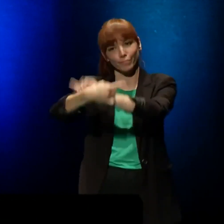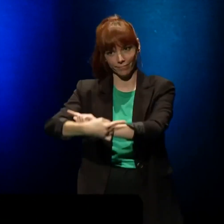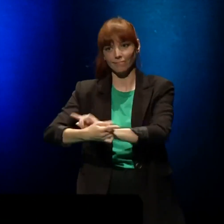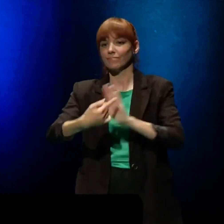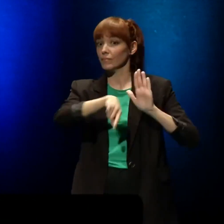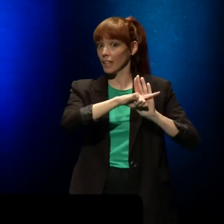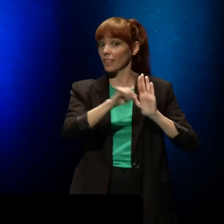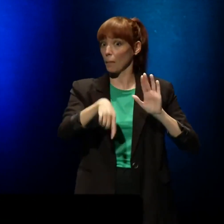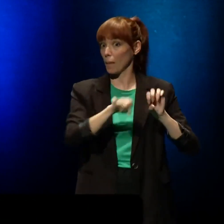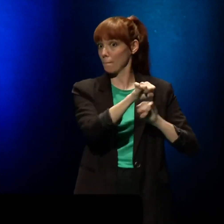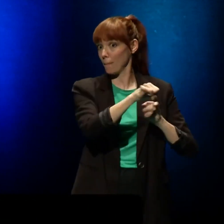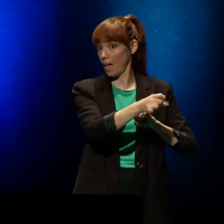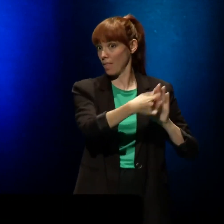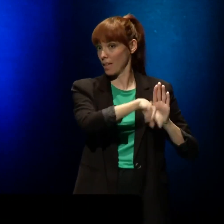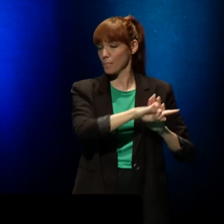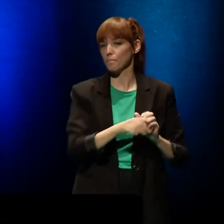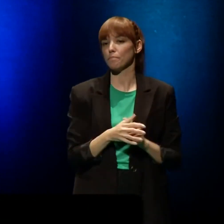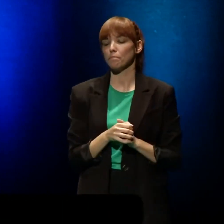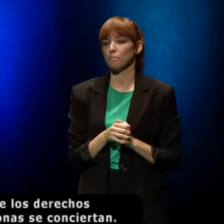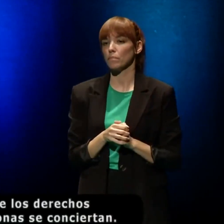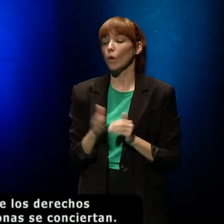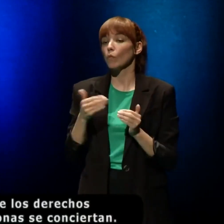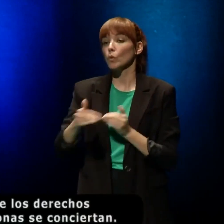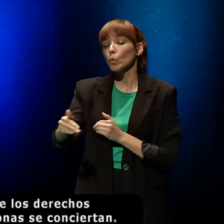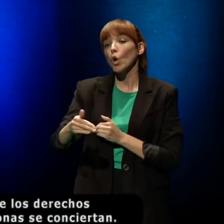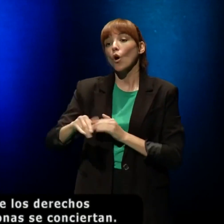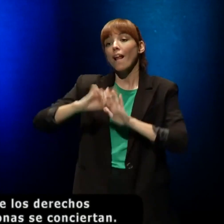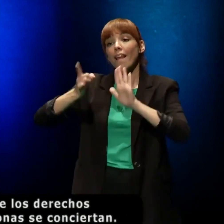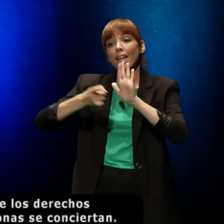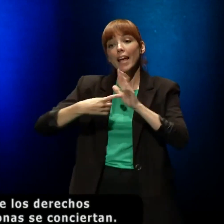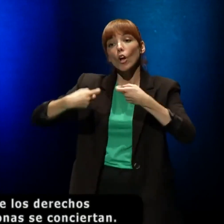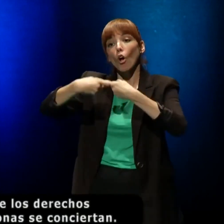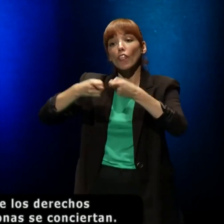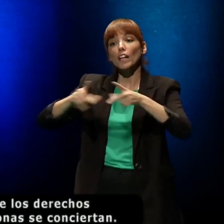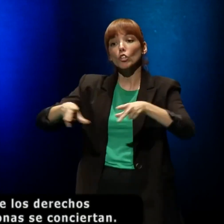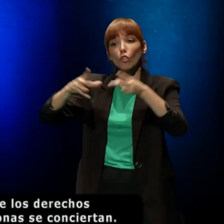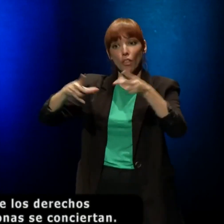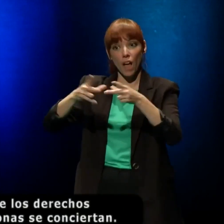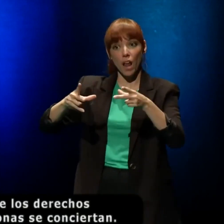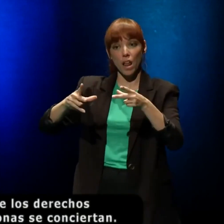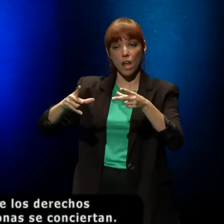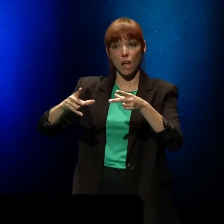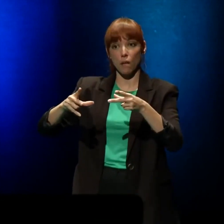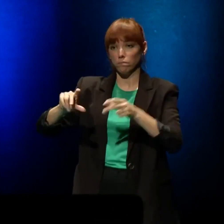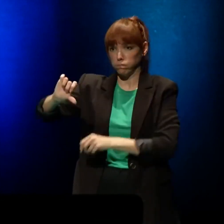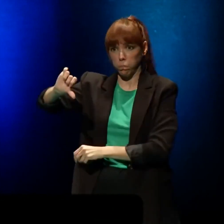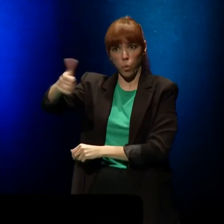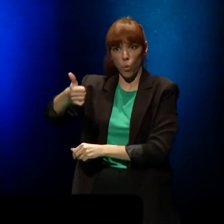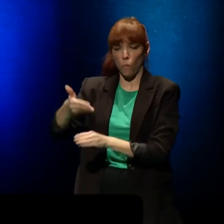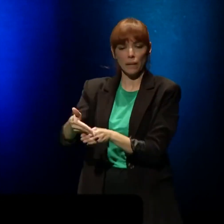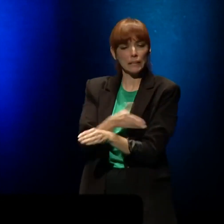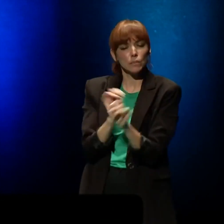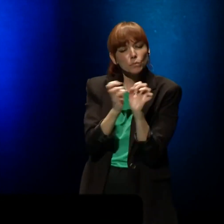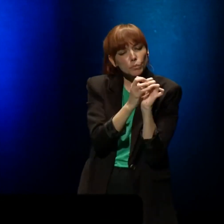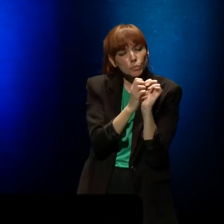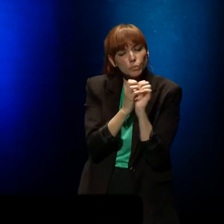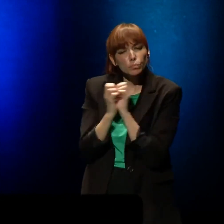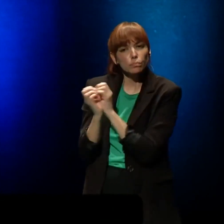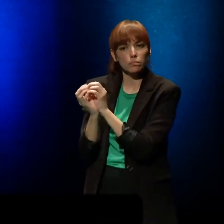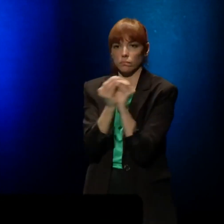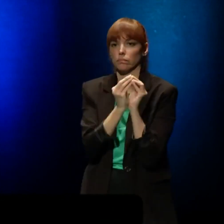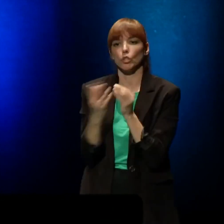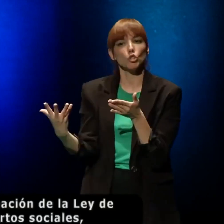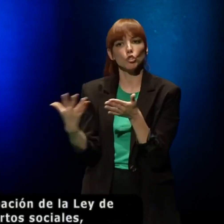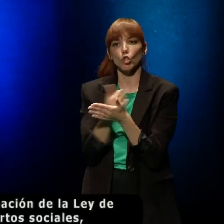Y en la aprobación de la Ley de Conciertos Sociales, que fue por unanimidad en